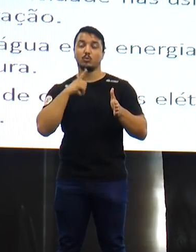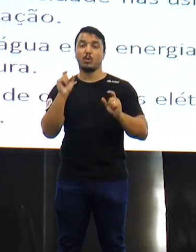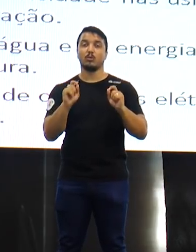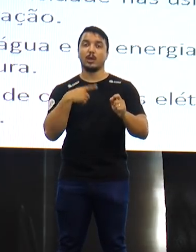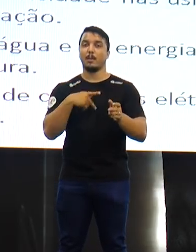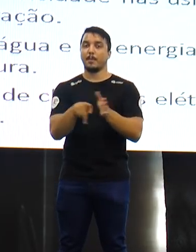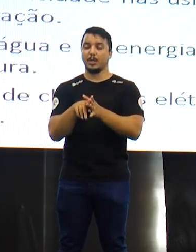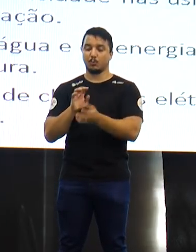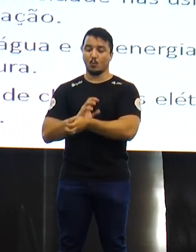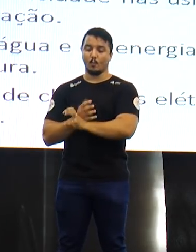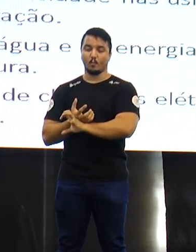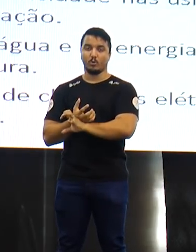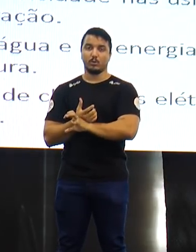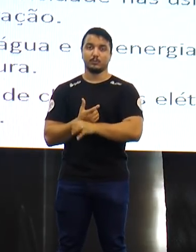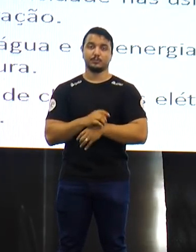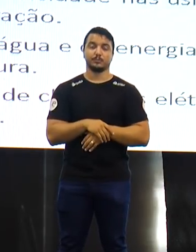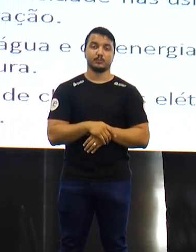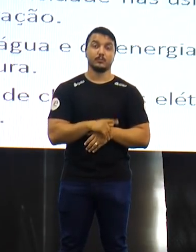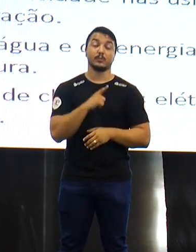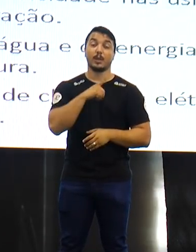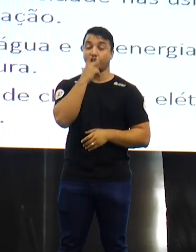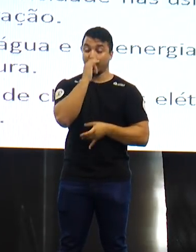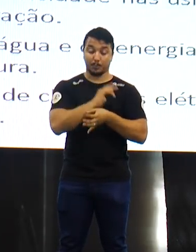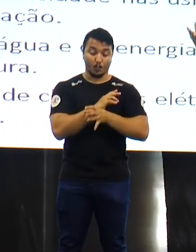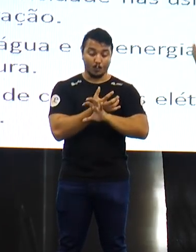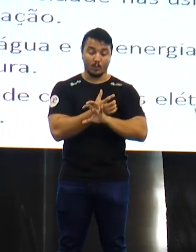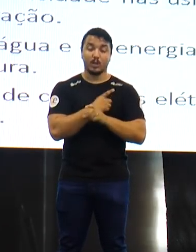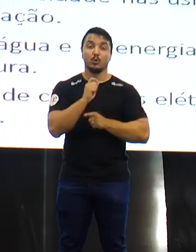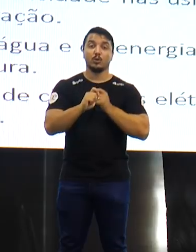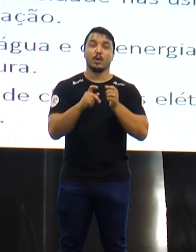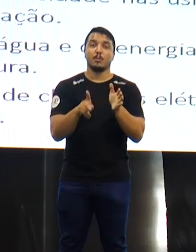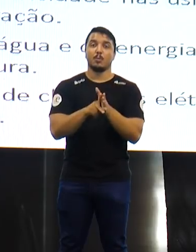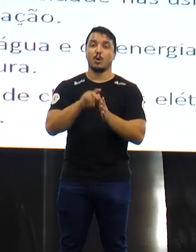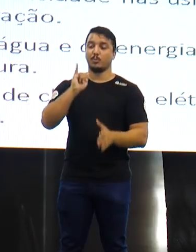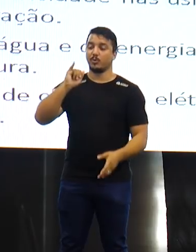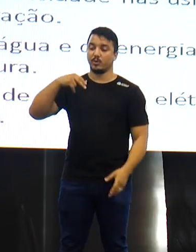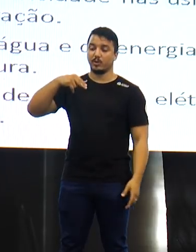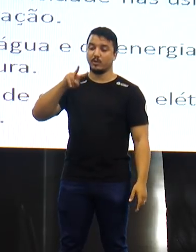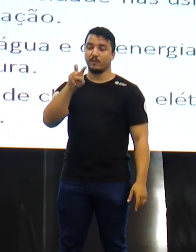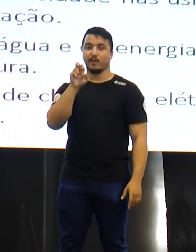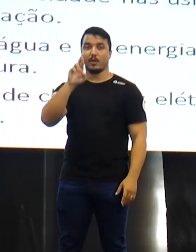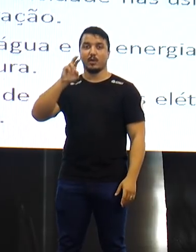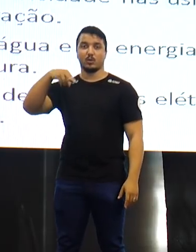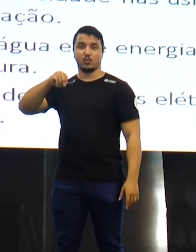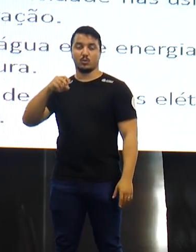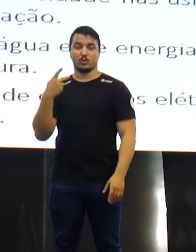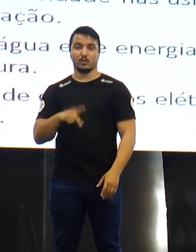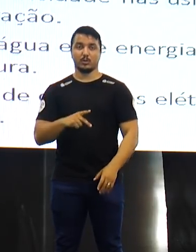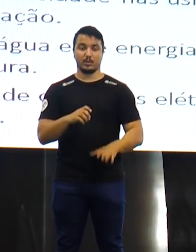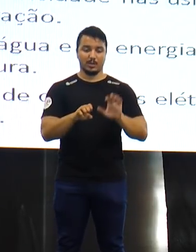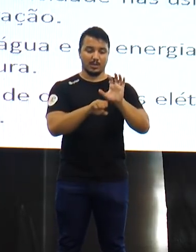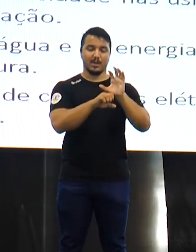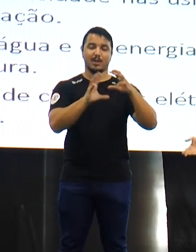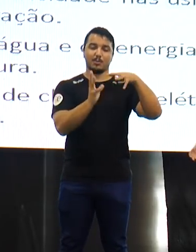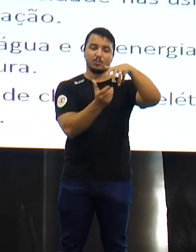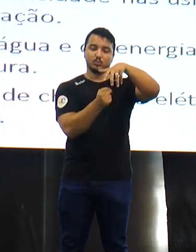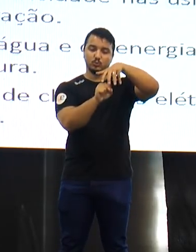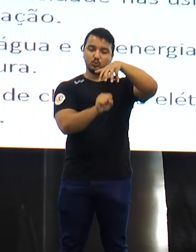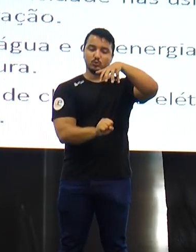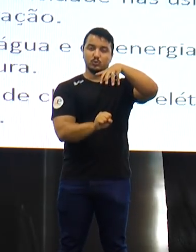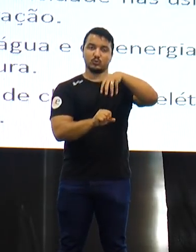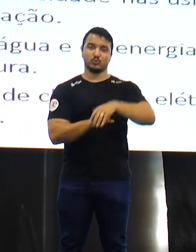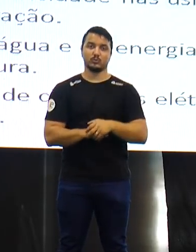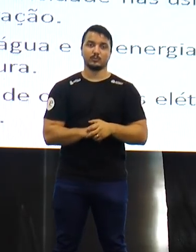seco. E de abril a outubro, que é mais seco, é o período de inverno de hemisfério sul. Chuvas aqui são chuvas de